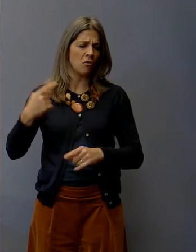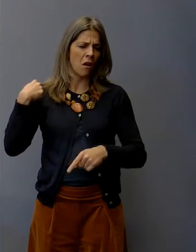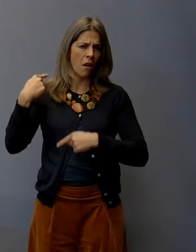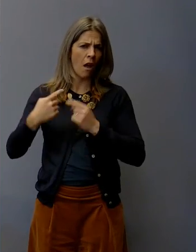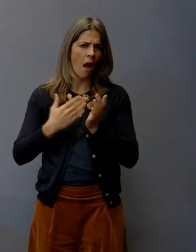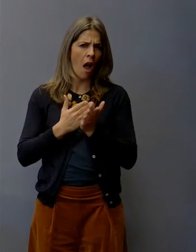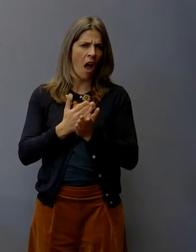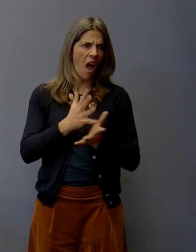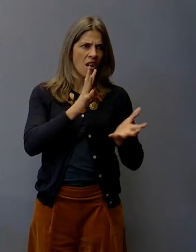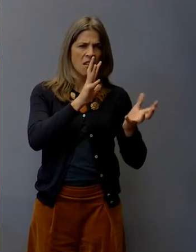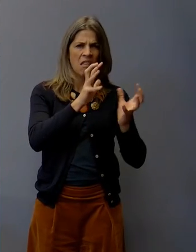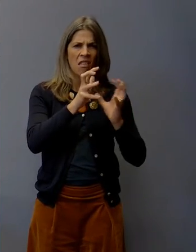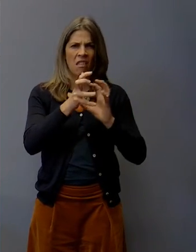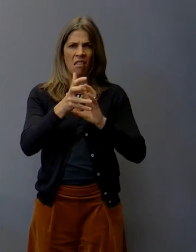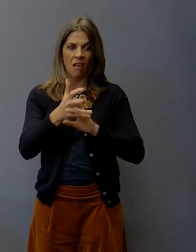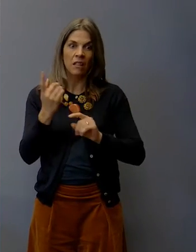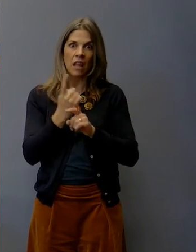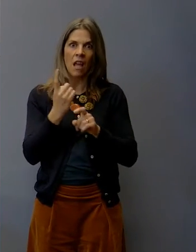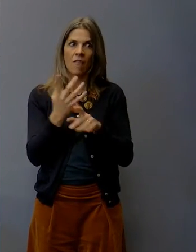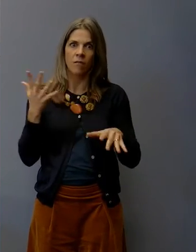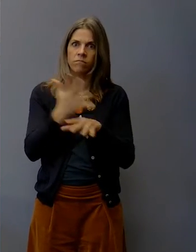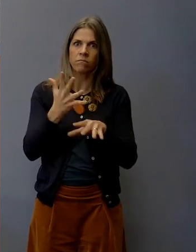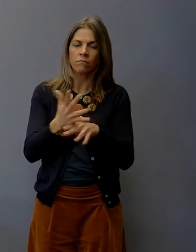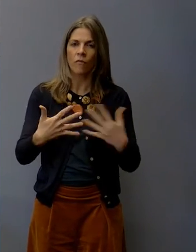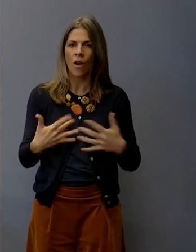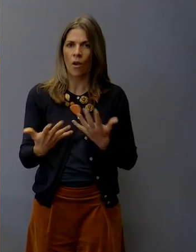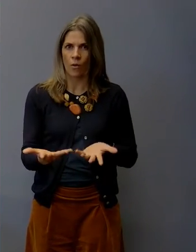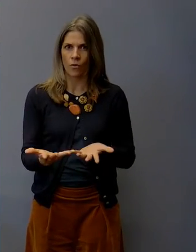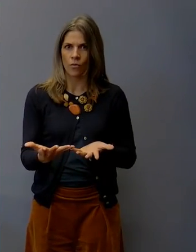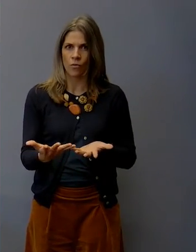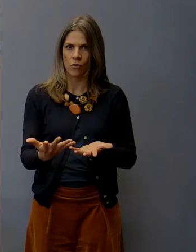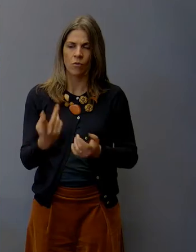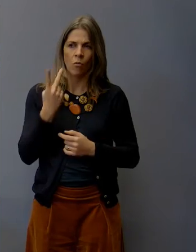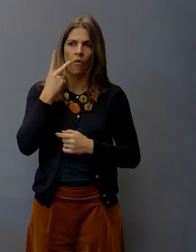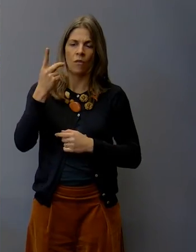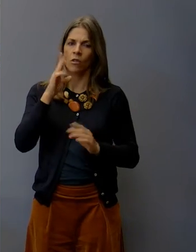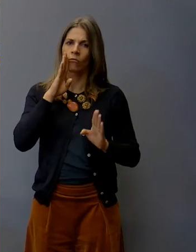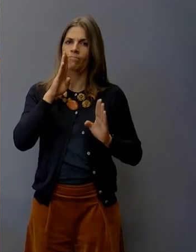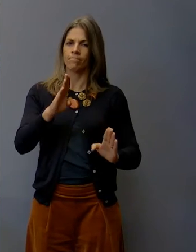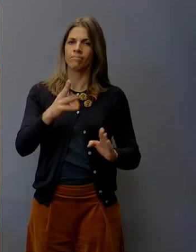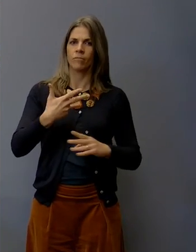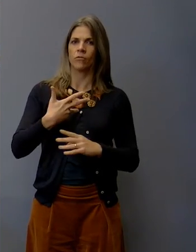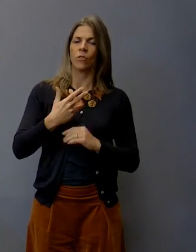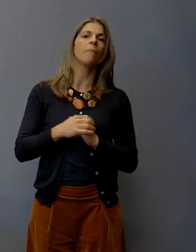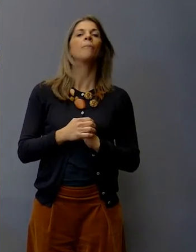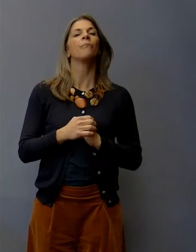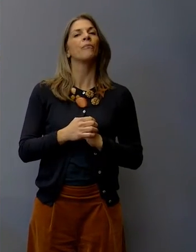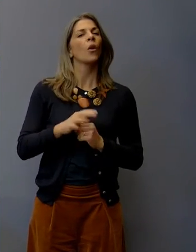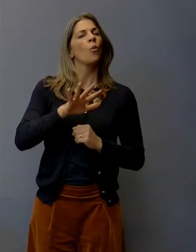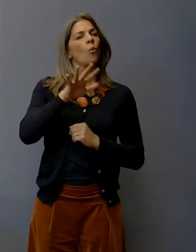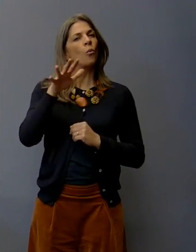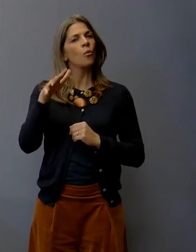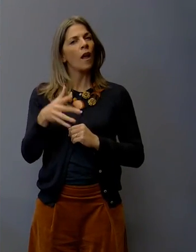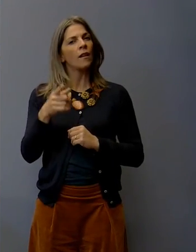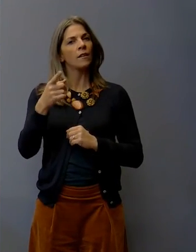efficientamento e un'altra un altro attenzionamento